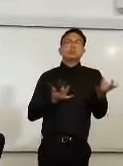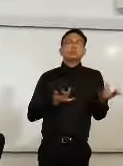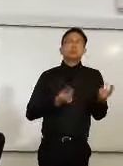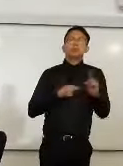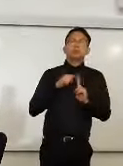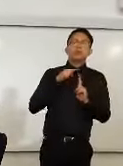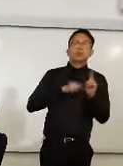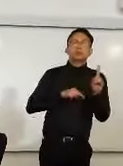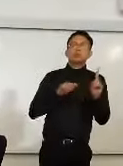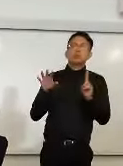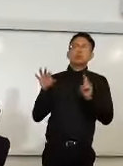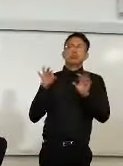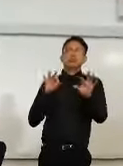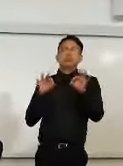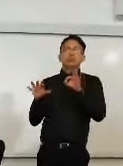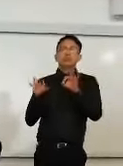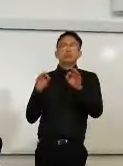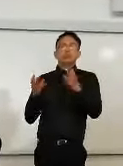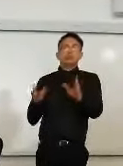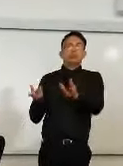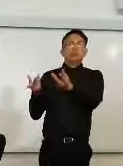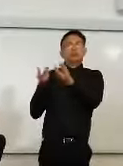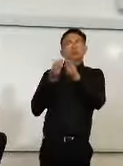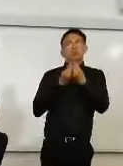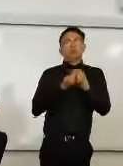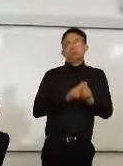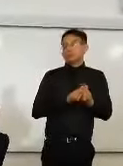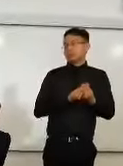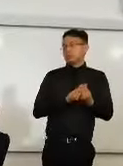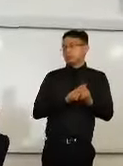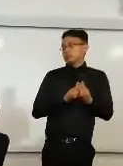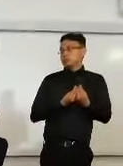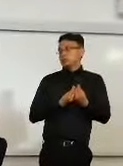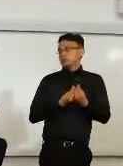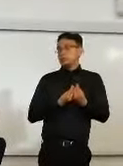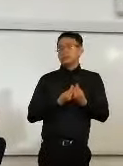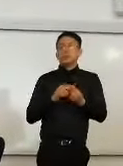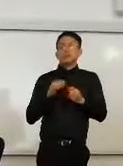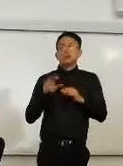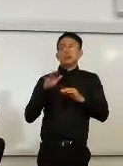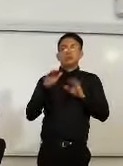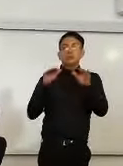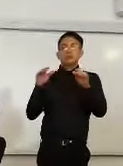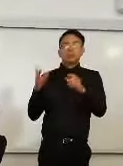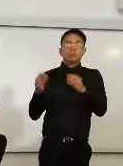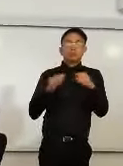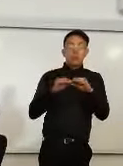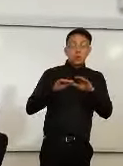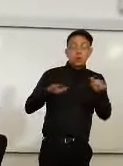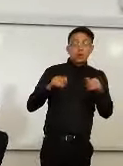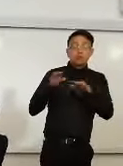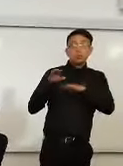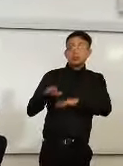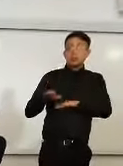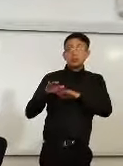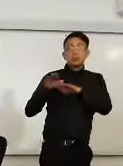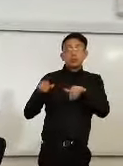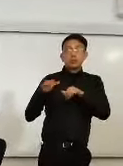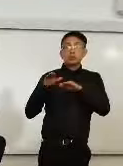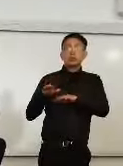mes para esa convocatoria. Las vacantes, por decirlo así, que quedaran desiertas, que no lograran cumplir con